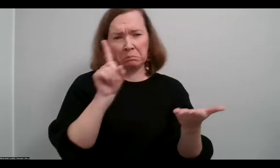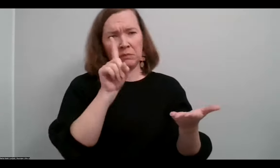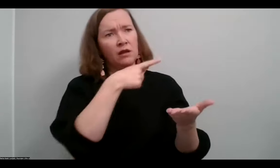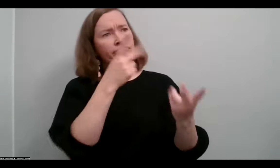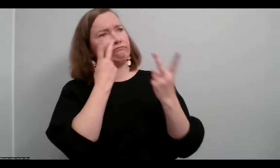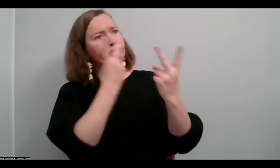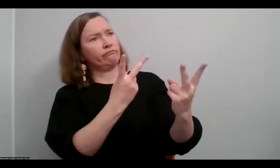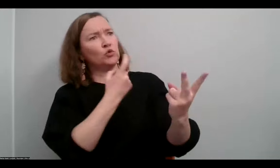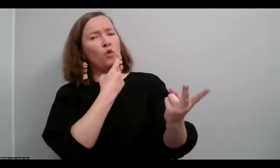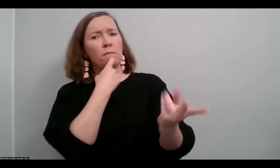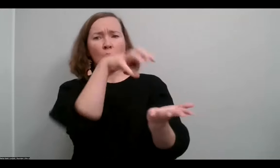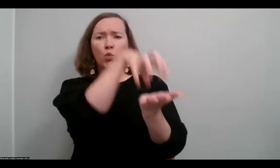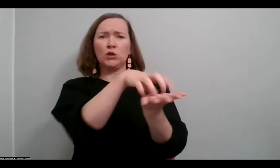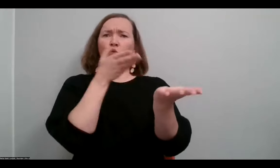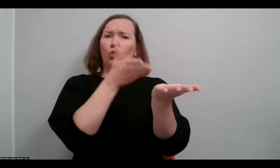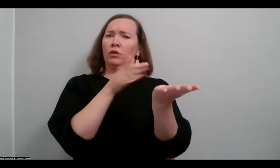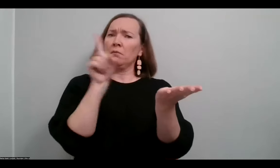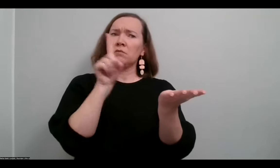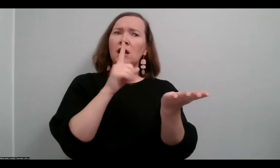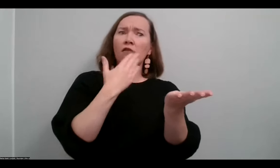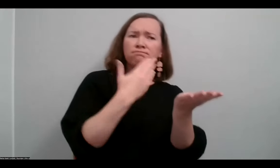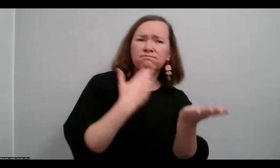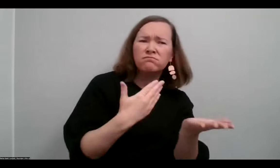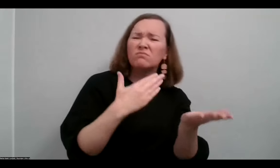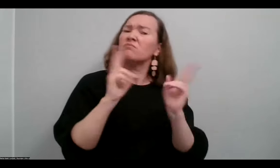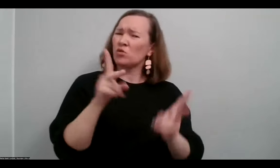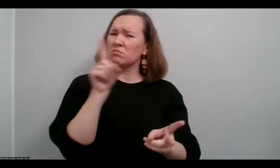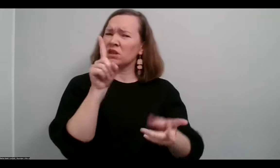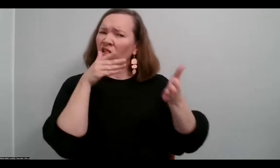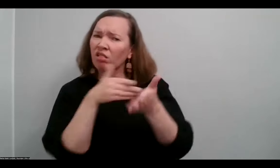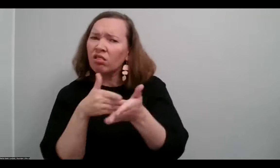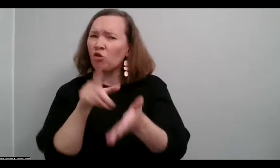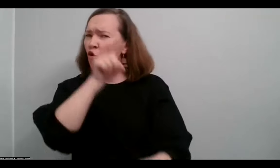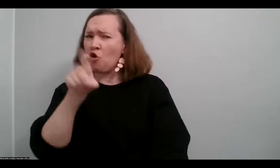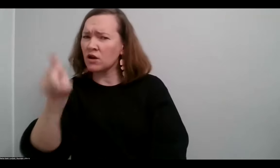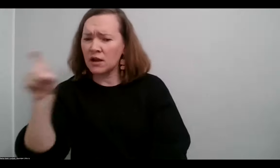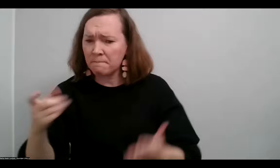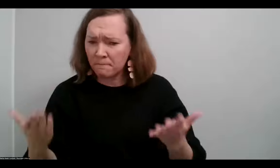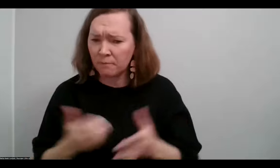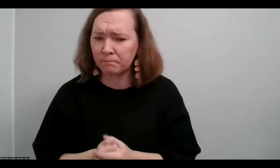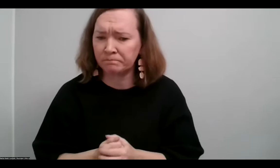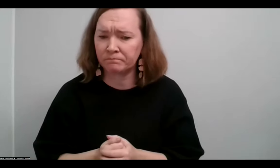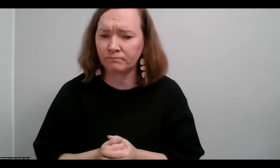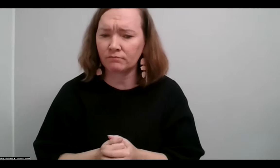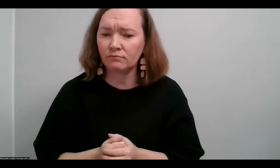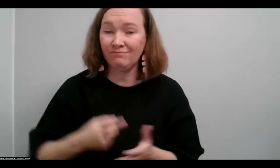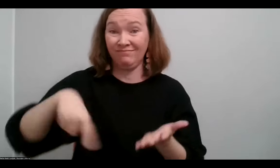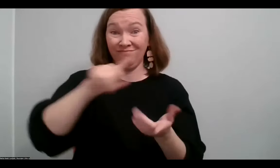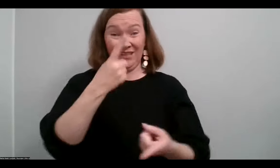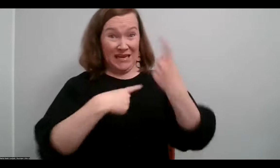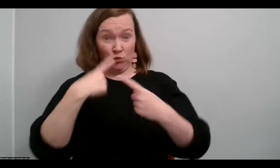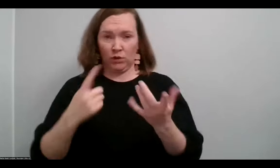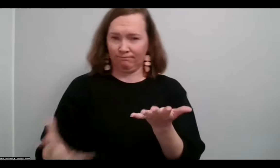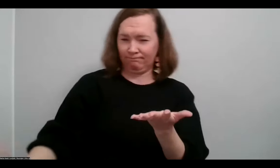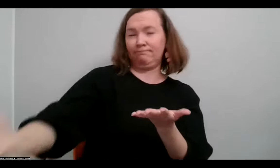kuurojen yhdistyksillä tapaamassa yhdistysväkeä. Ja pohdimme, mitä suomalaisessa yhteiskunnassa on hyvin, mikä